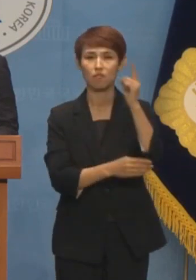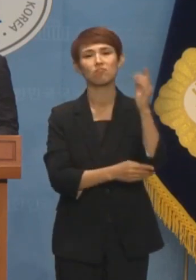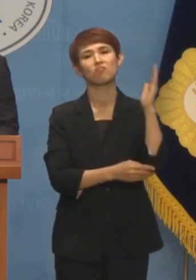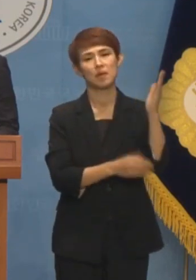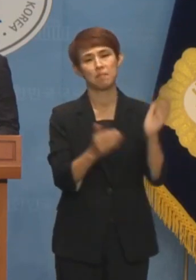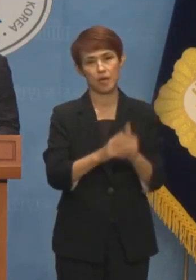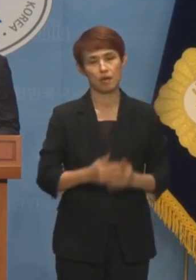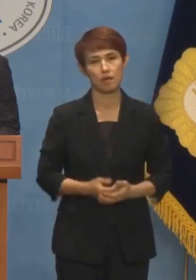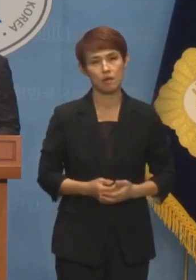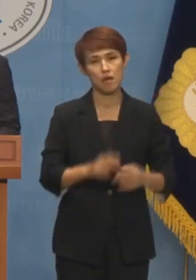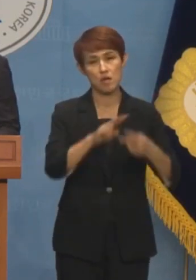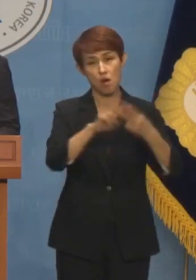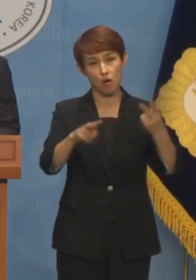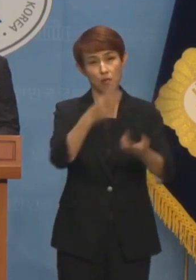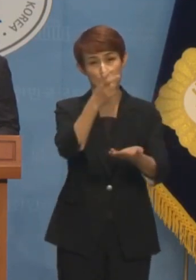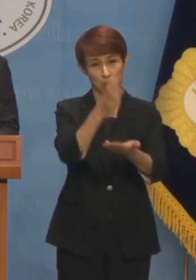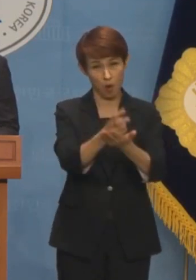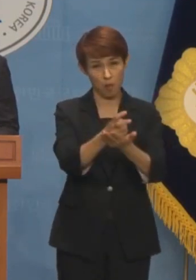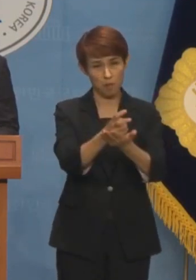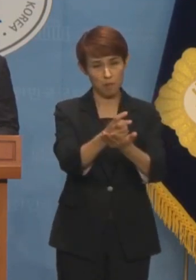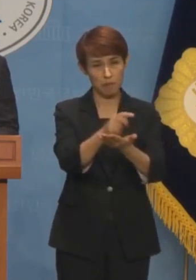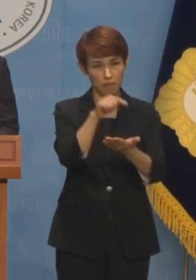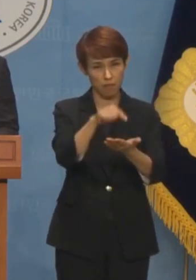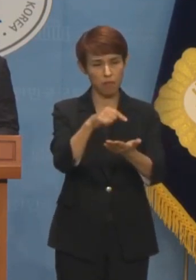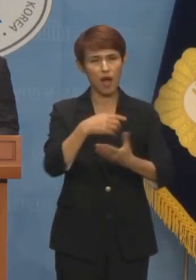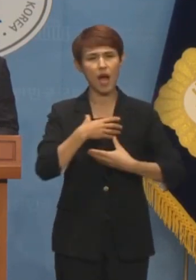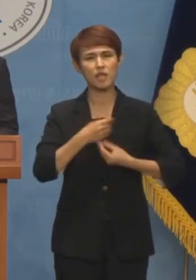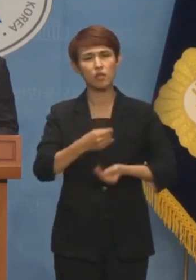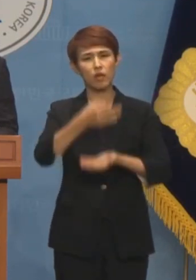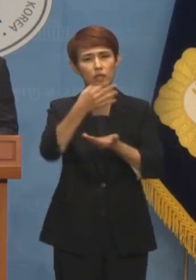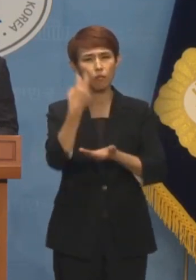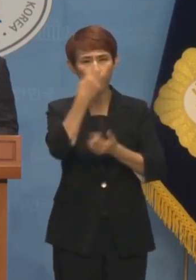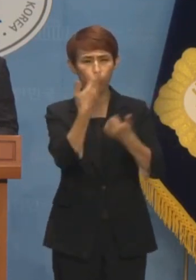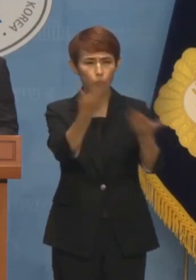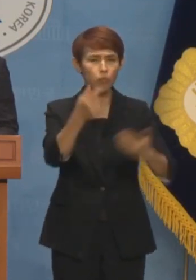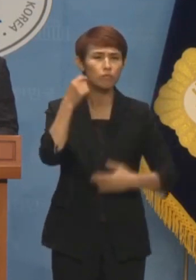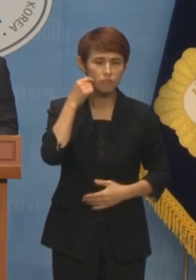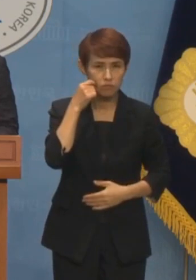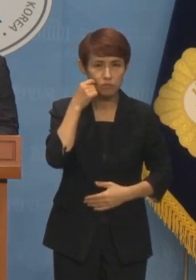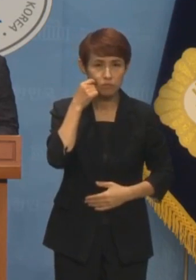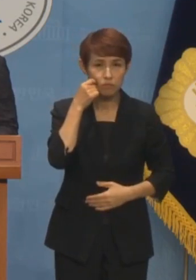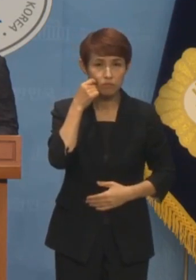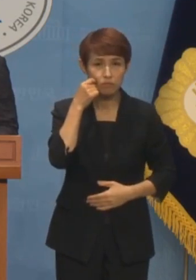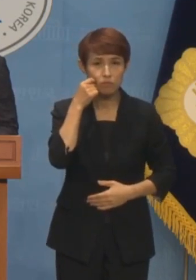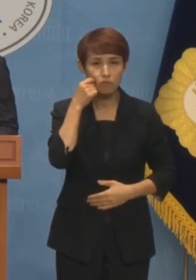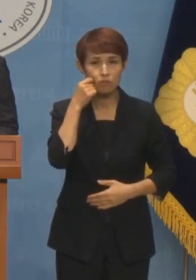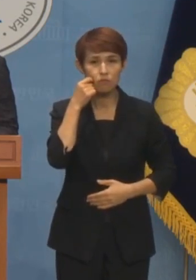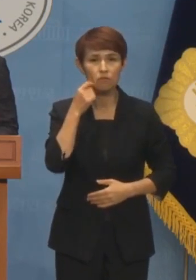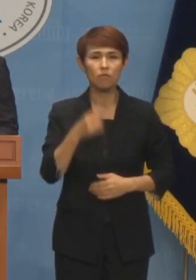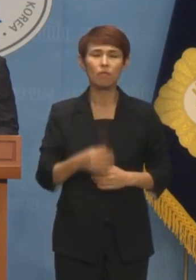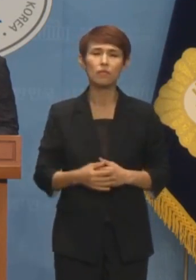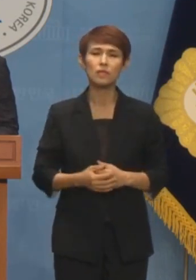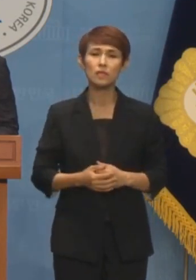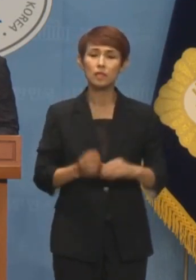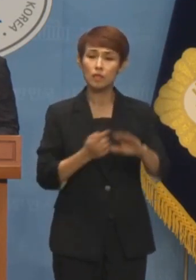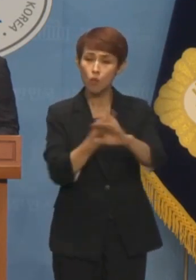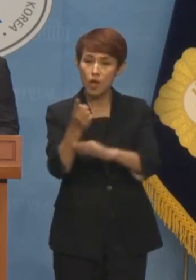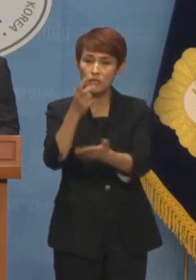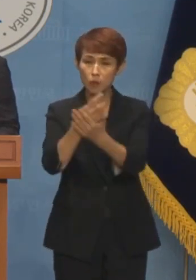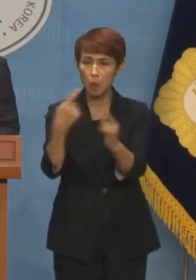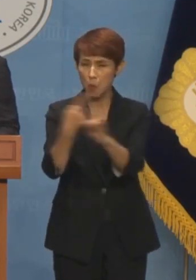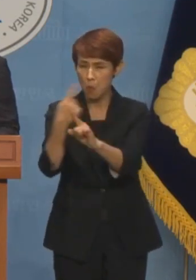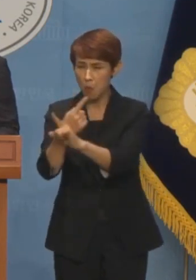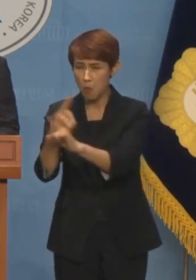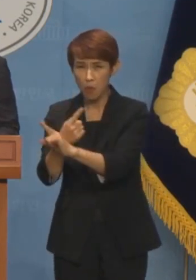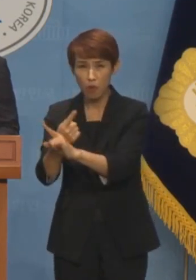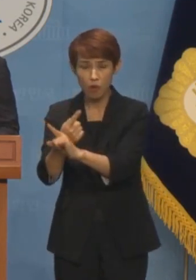근본인 형법이 우리 삶에서 안전이란 가치를 제대로 보호해주지 못하고 있는데 어떻게 파생된 제도들을 고친다고